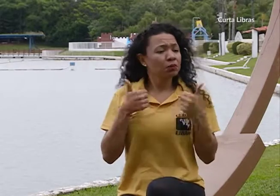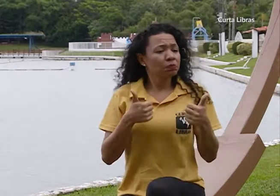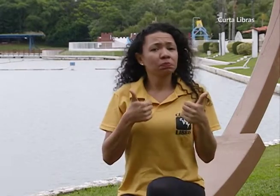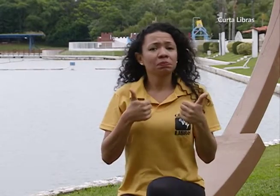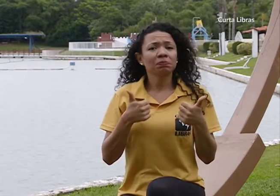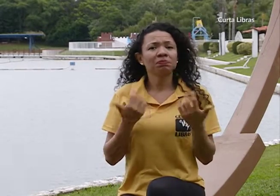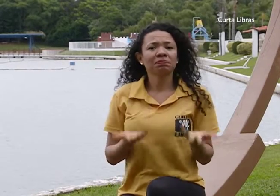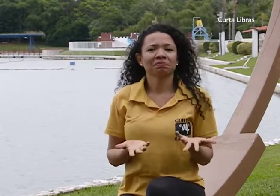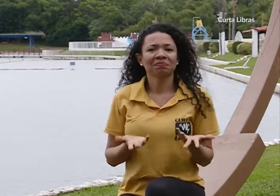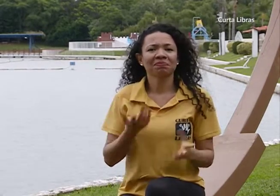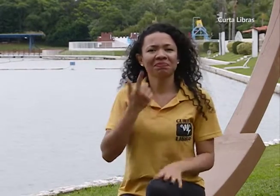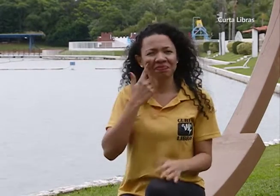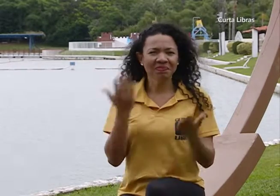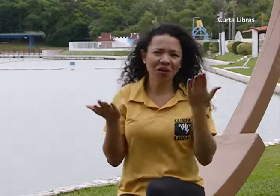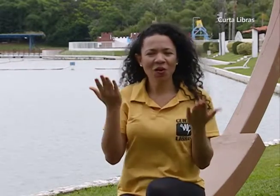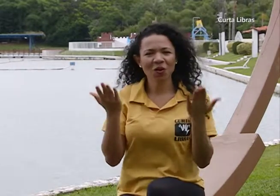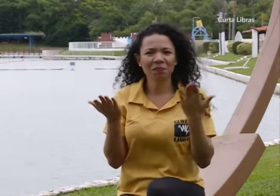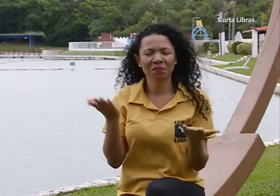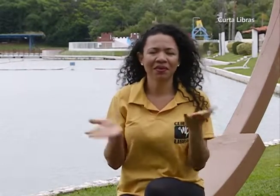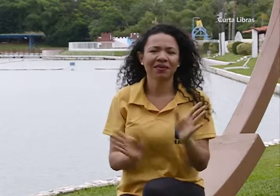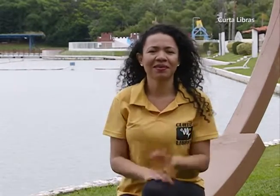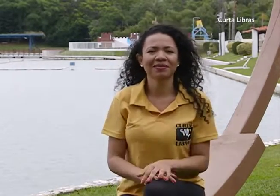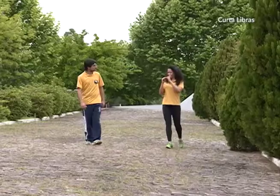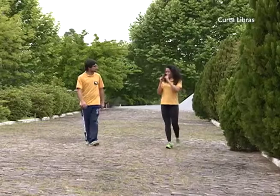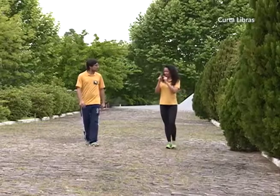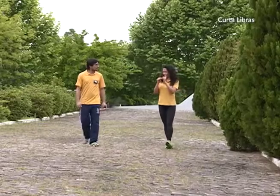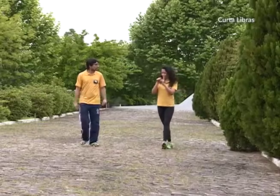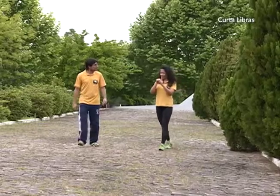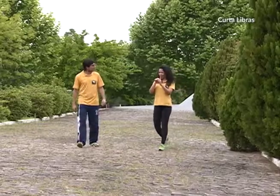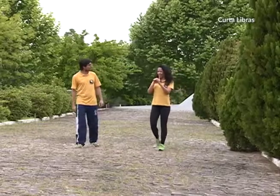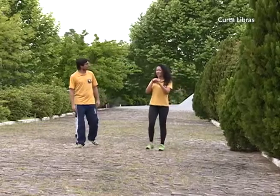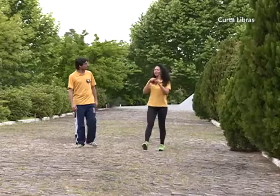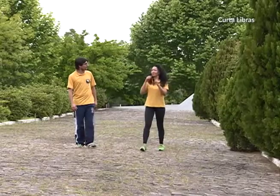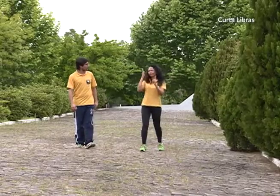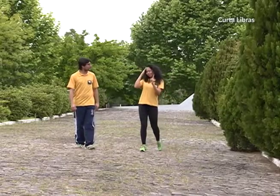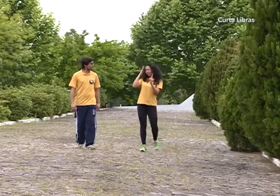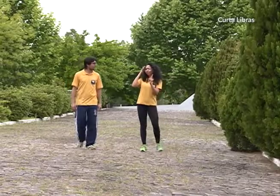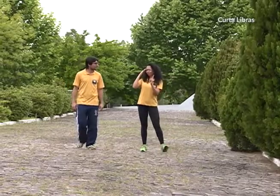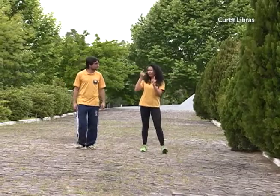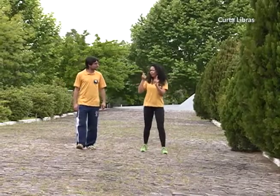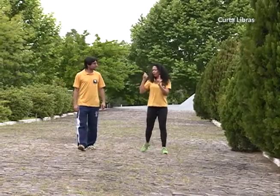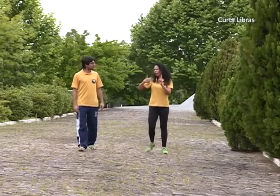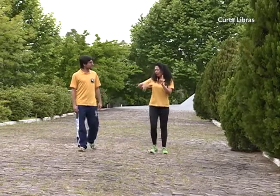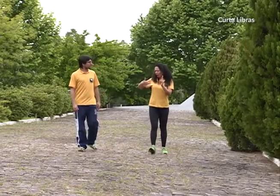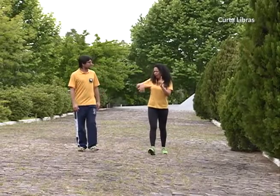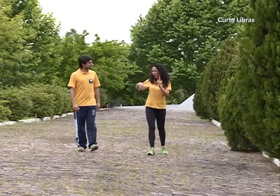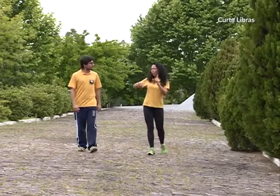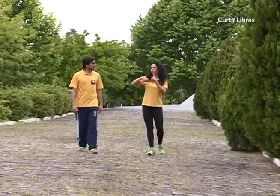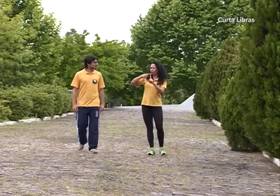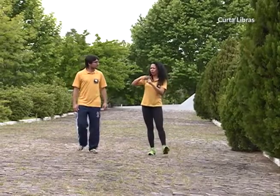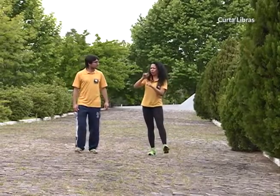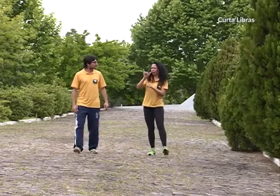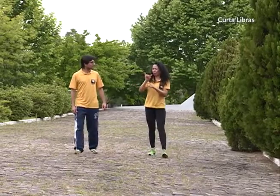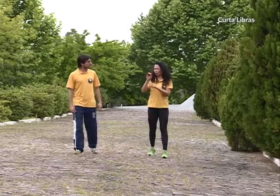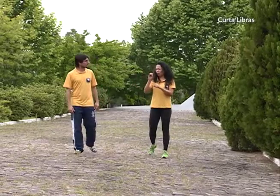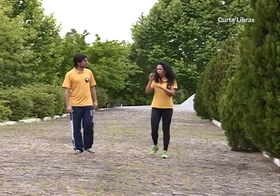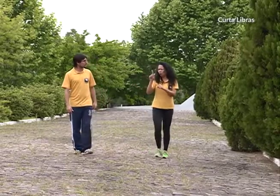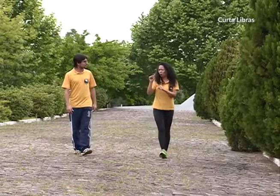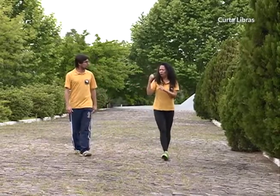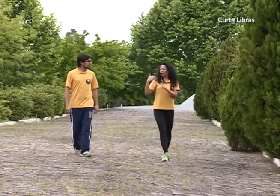saudáveis. Então veja e compare. Sabe, quando eu fui pesquisar exercícios, eu vi que fazer yoga era muito caro. Eu tinha que pagar